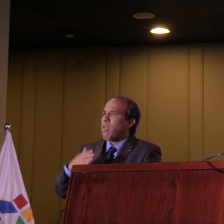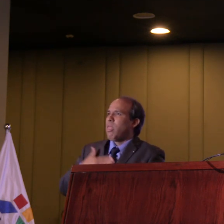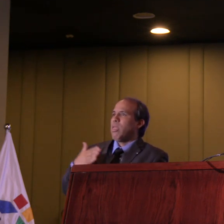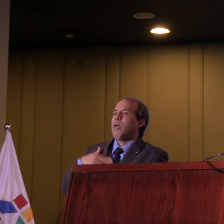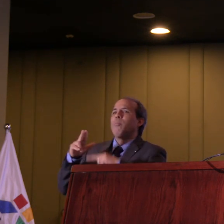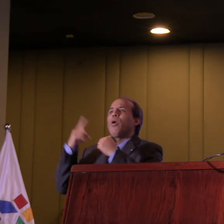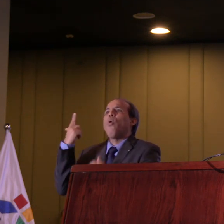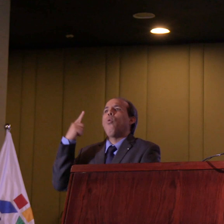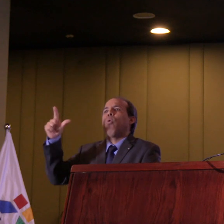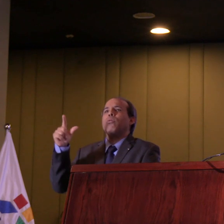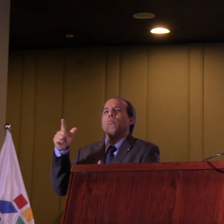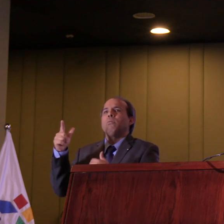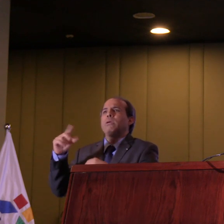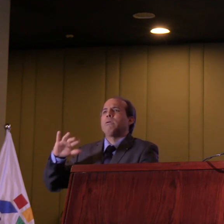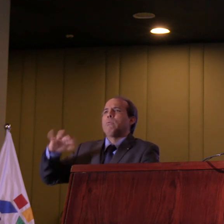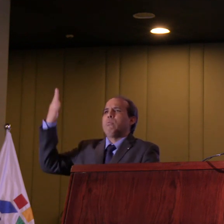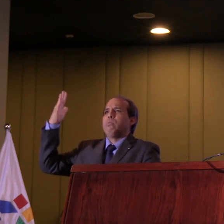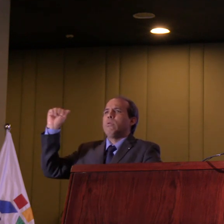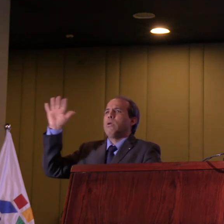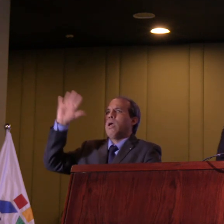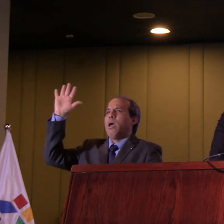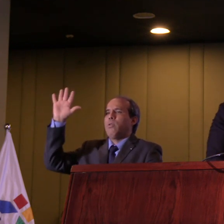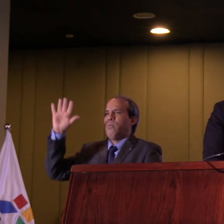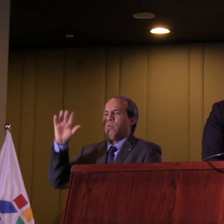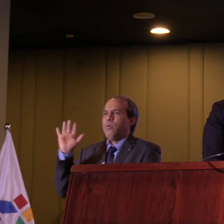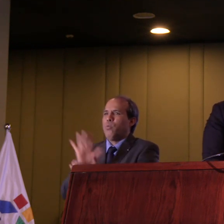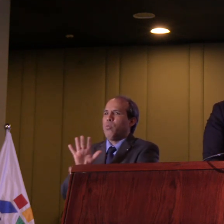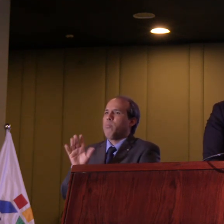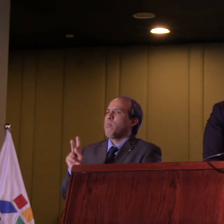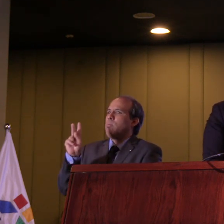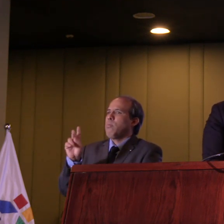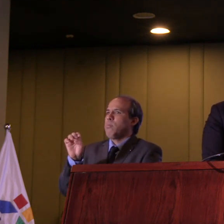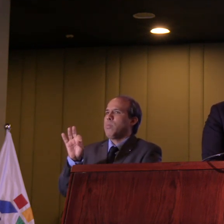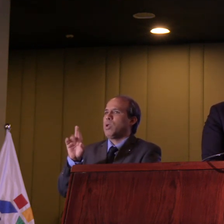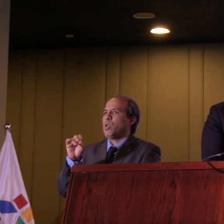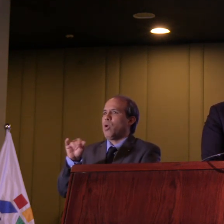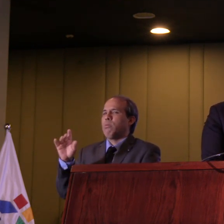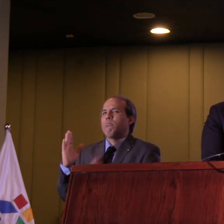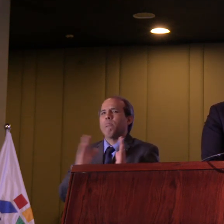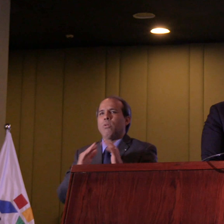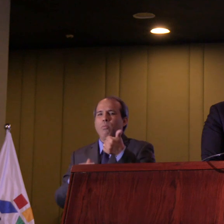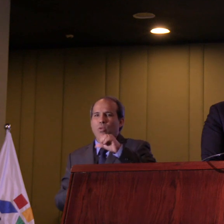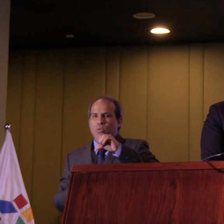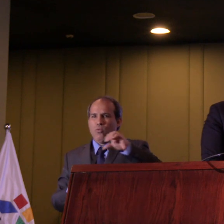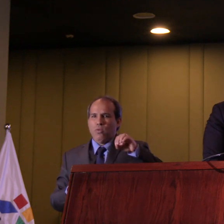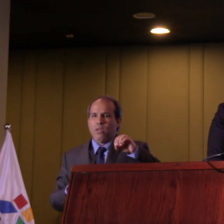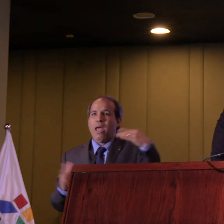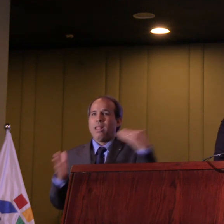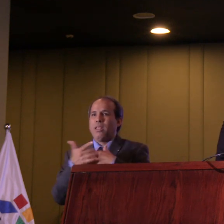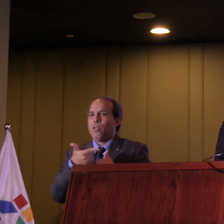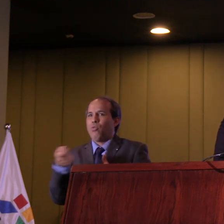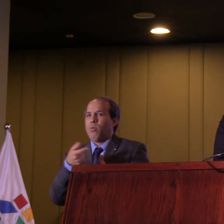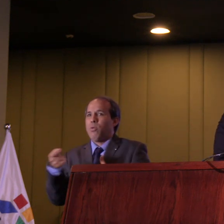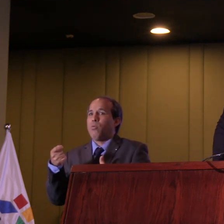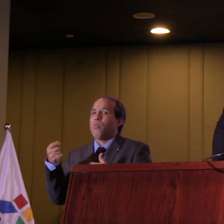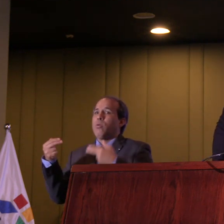elevação súbita dos preços do petróleo. Entre os anos 1990 e 2000, Itaipu chegou a